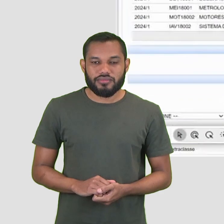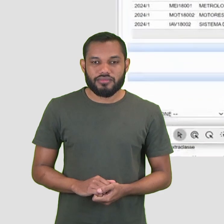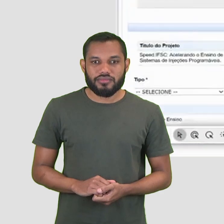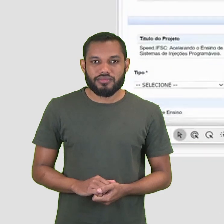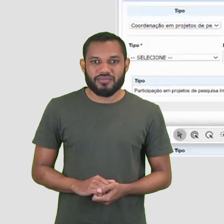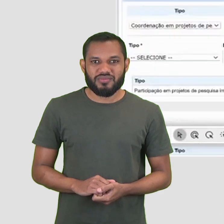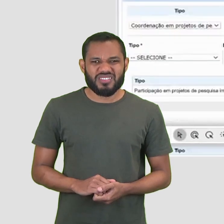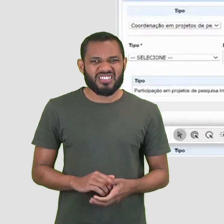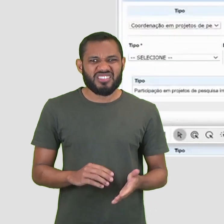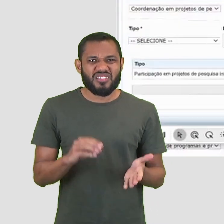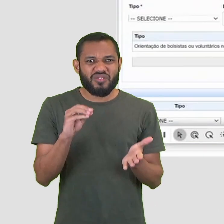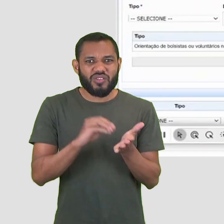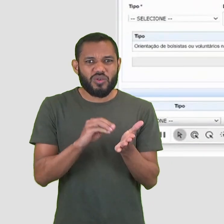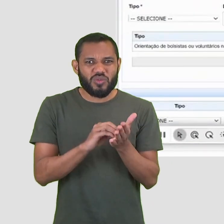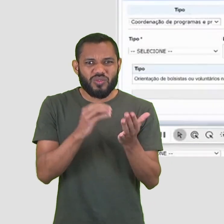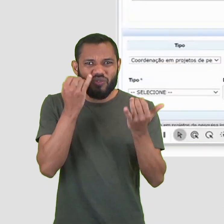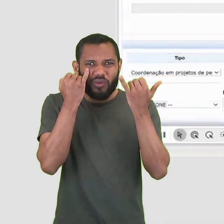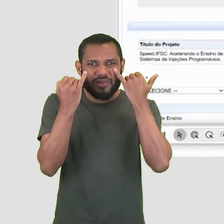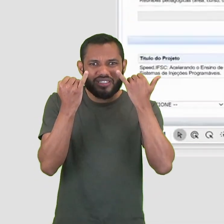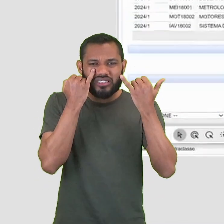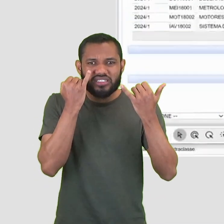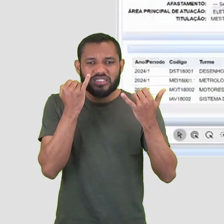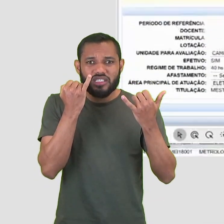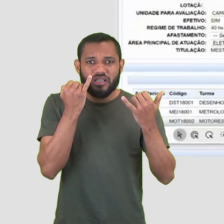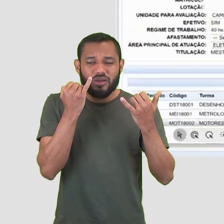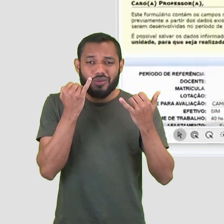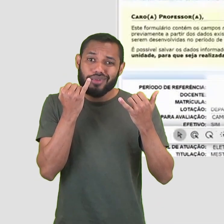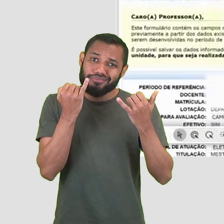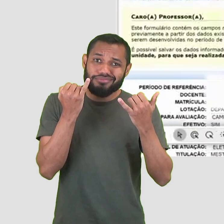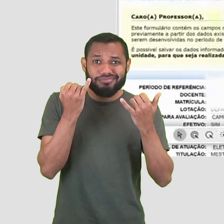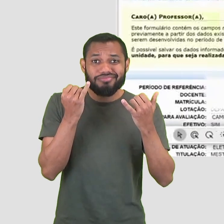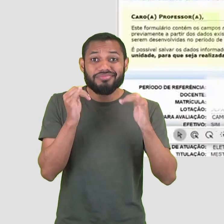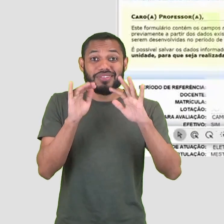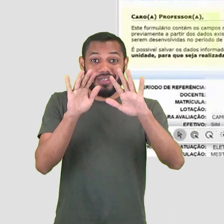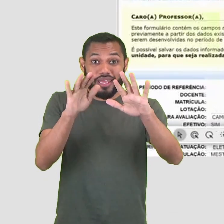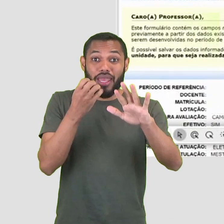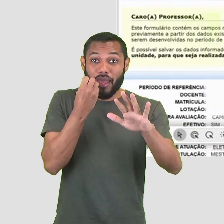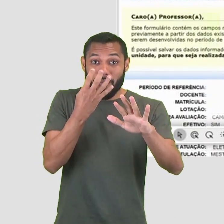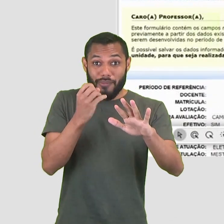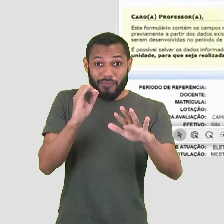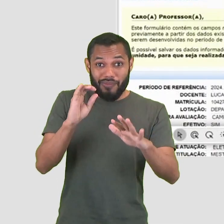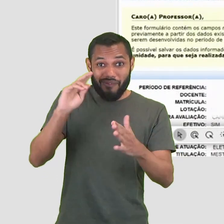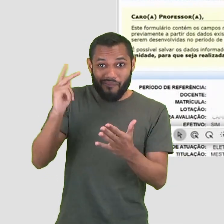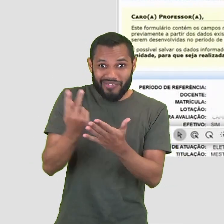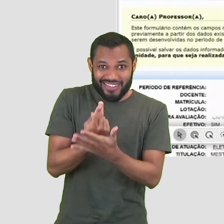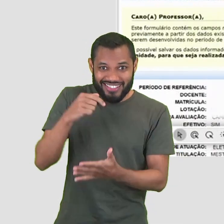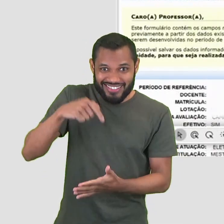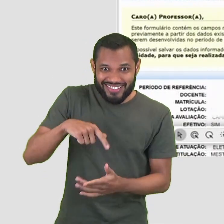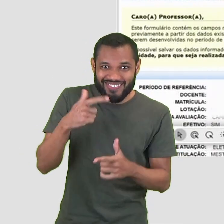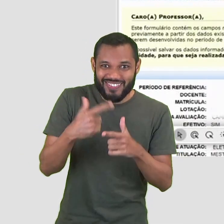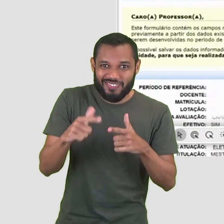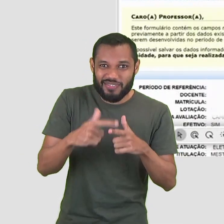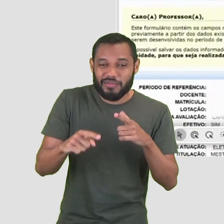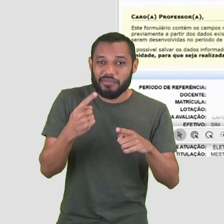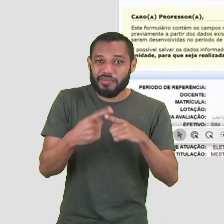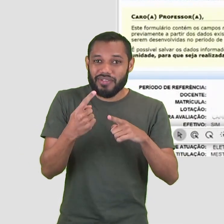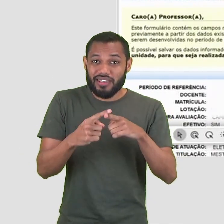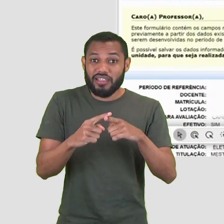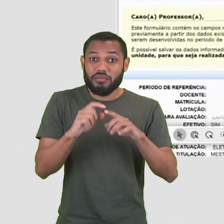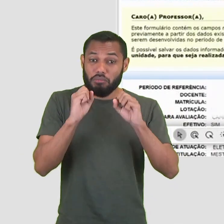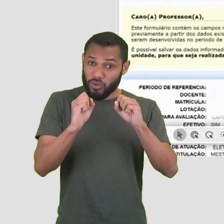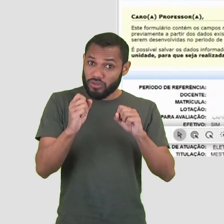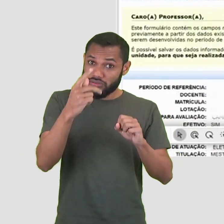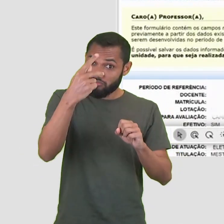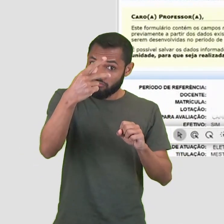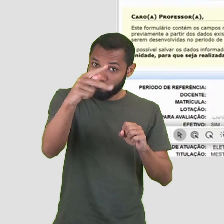Aqui ficou faltando uma informação. Então, assim, né, é bom que isso aconteça porque são situações que a gente